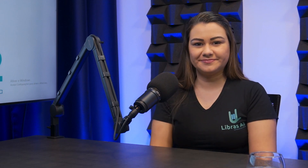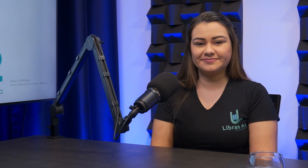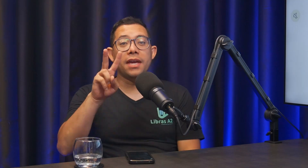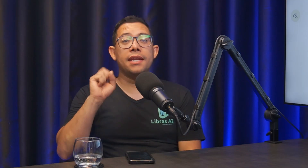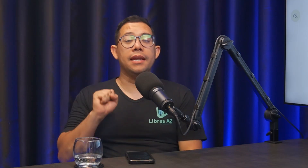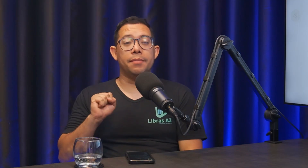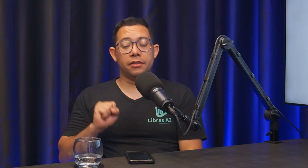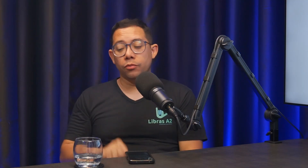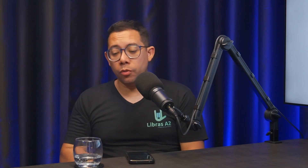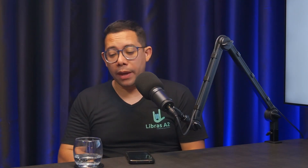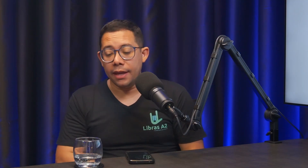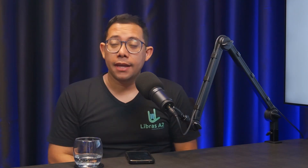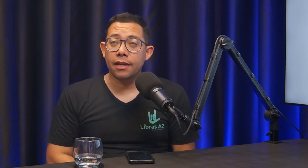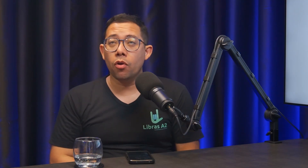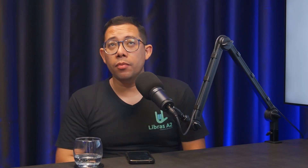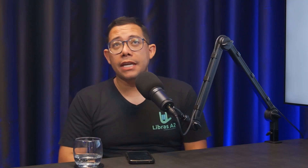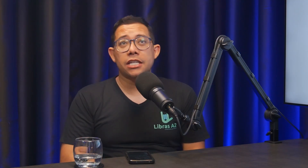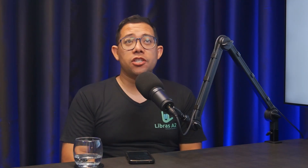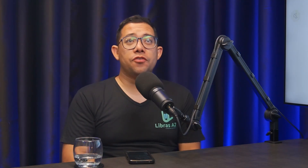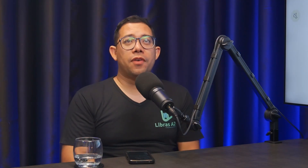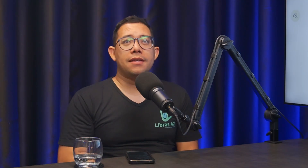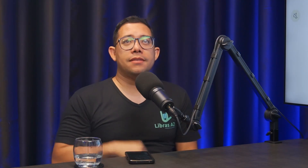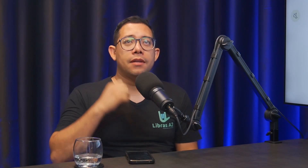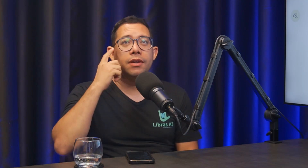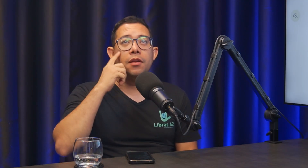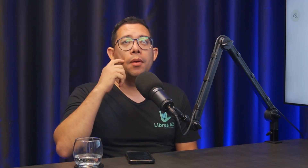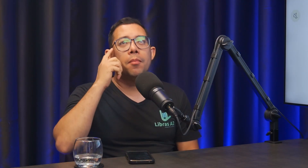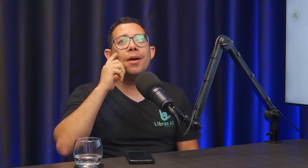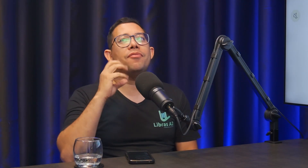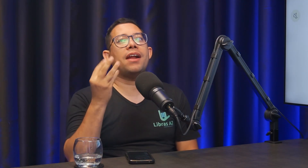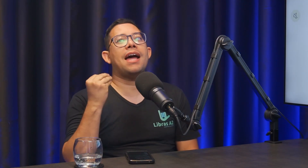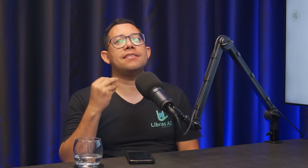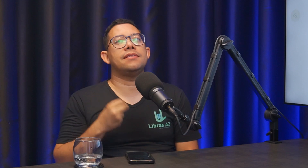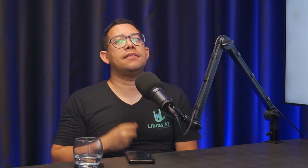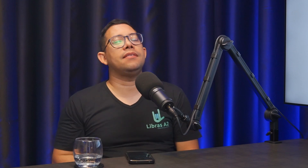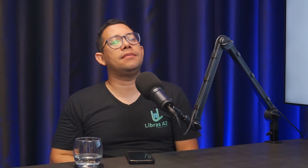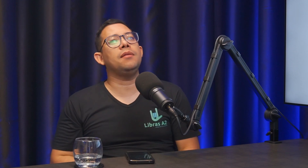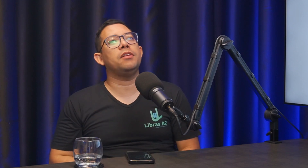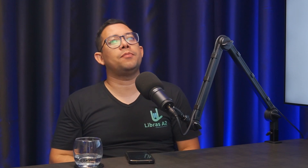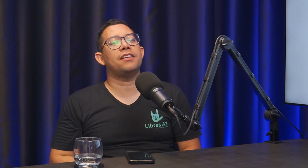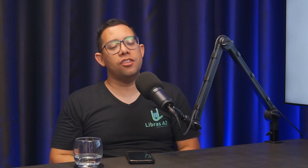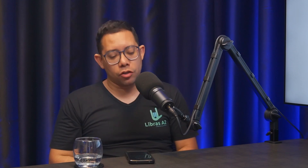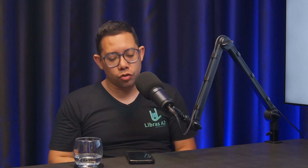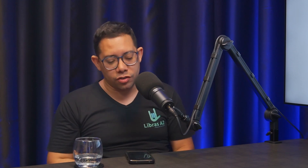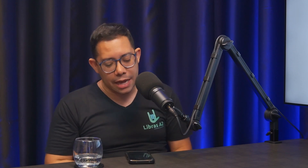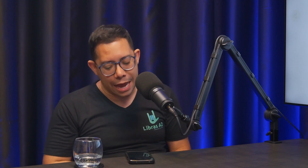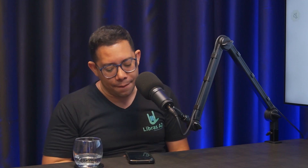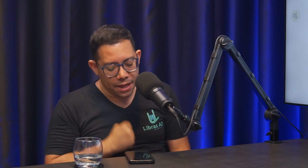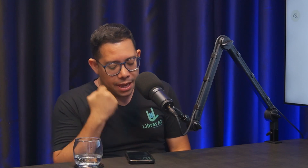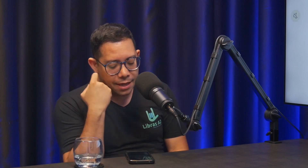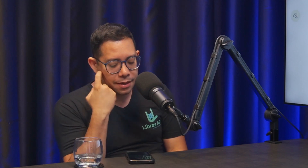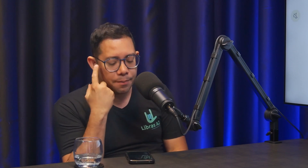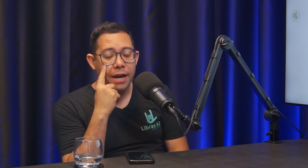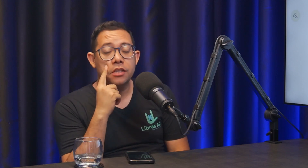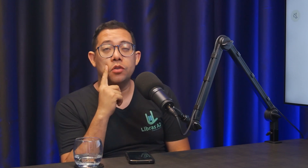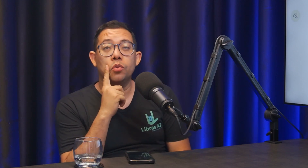Ver em Libras, muito bem. E como que a gente faz, então, que era uma frase, assim, simples para a gente associar essa parte